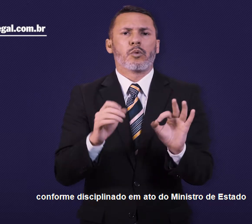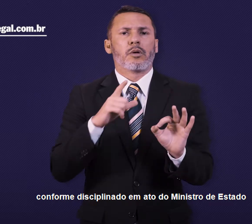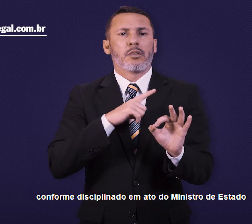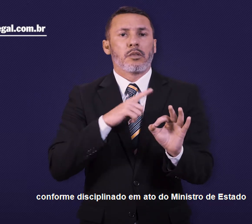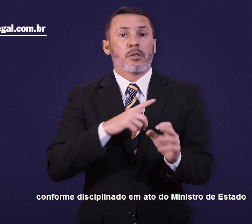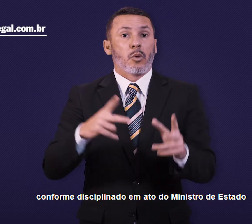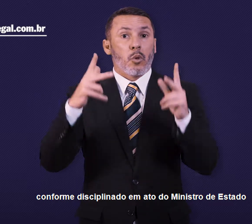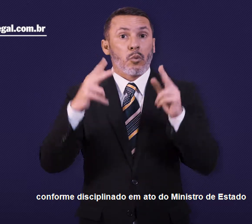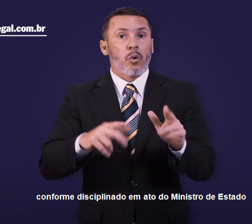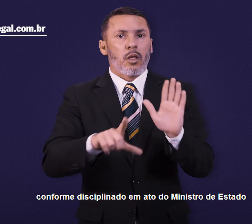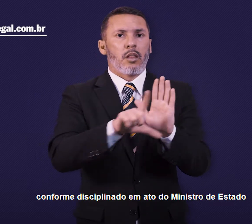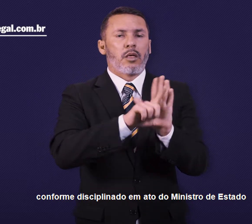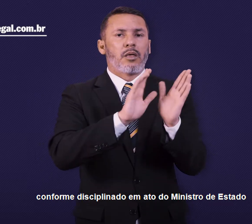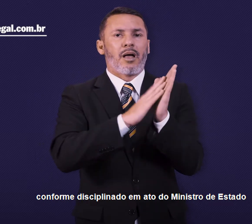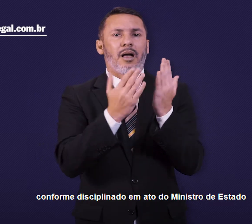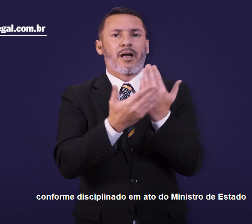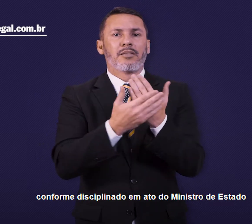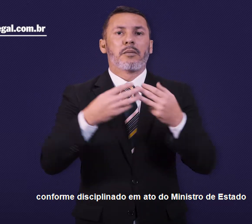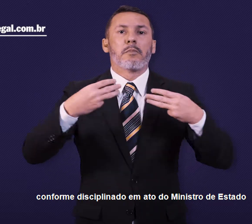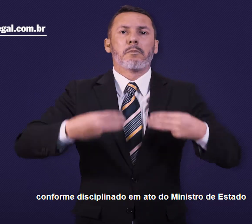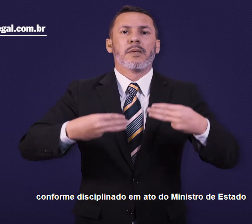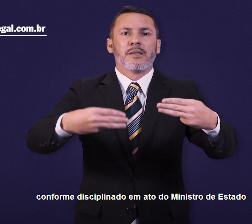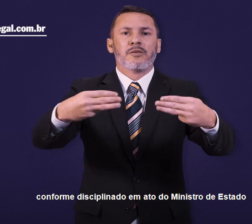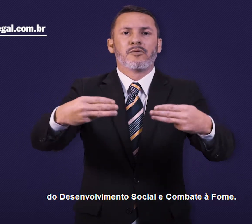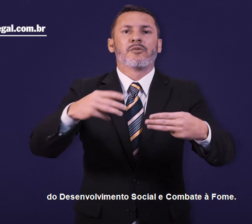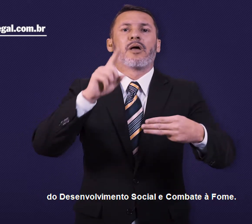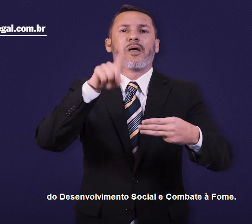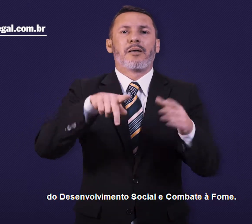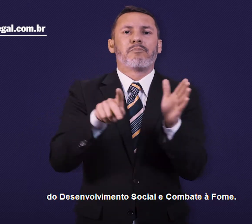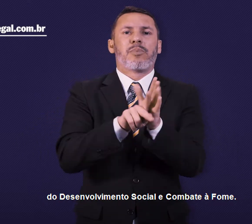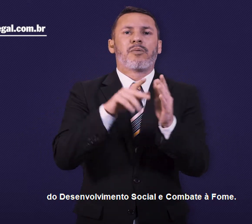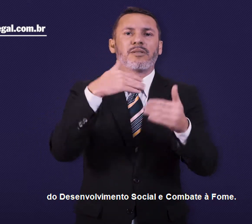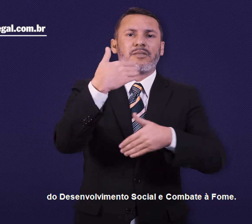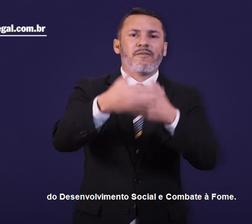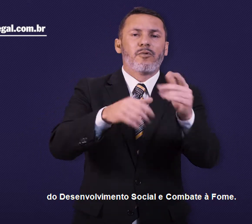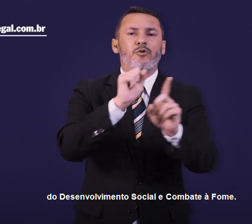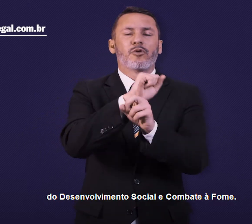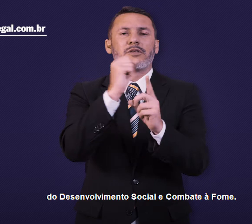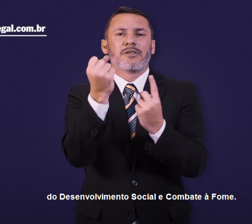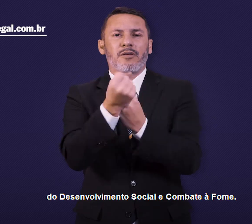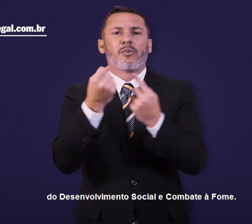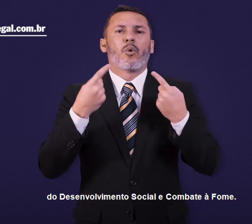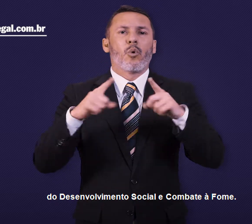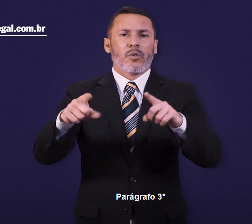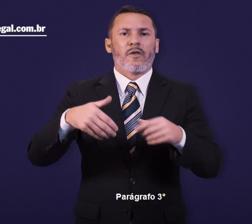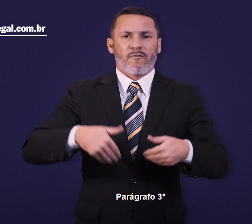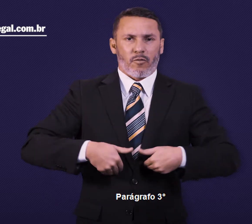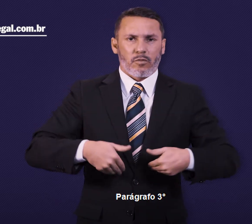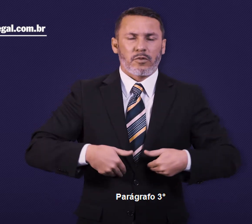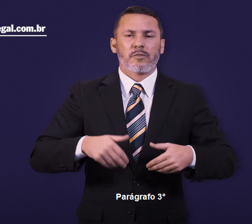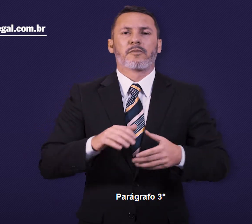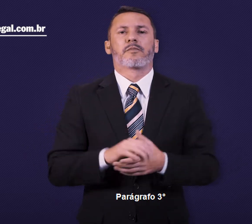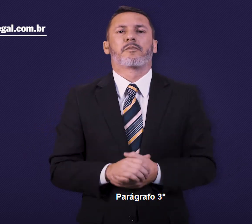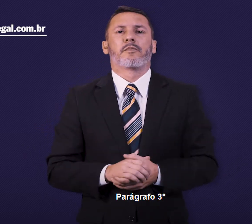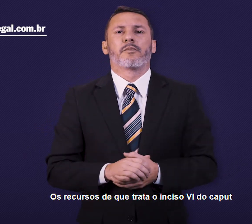conforme disciplinado em ato do Ministro de Estado do Desenvolvimento Social e Combate à Fome. Parágrafo 3º.